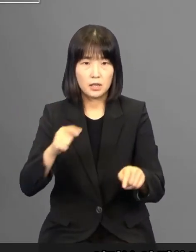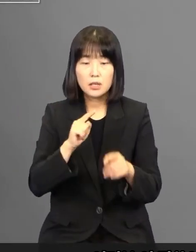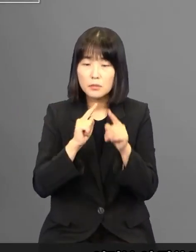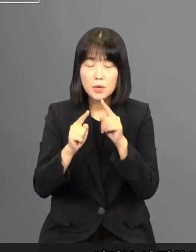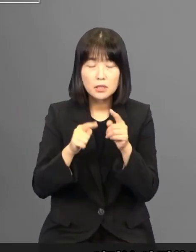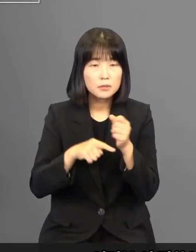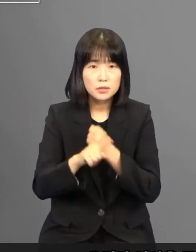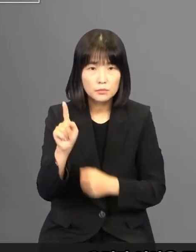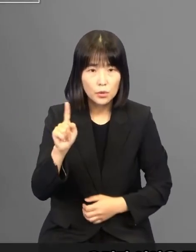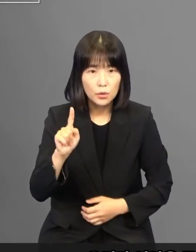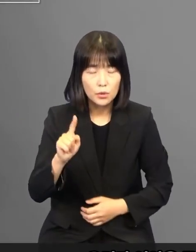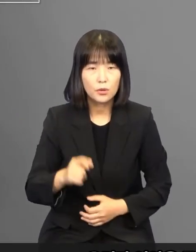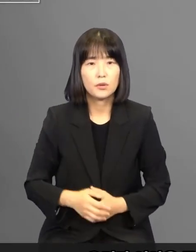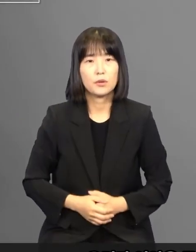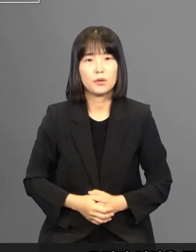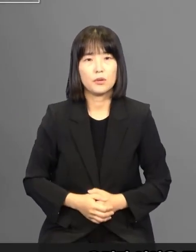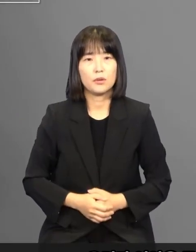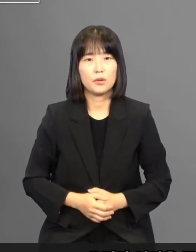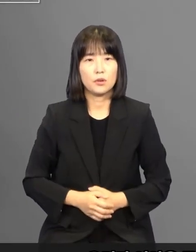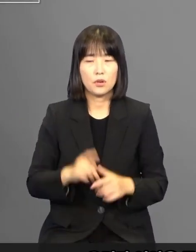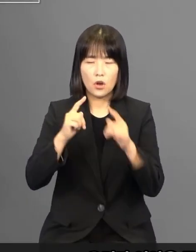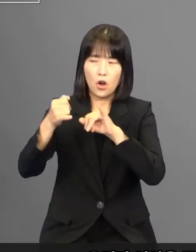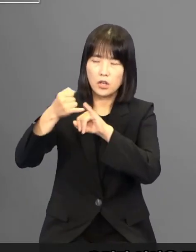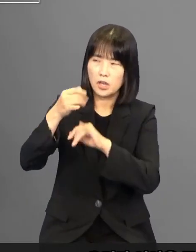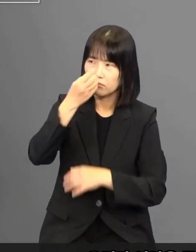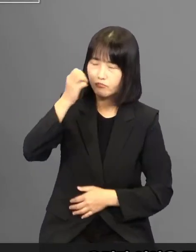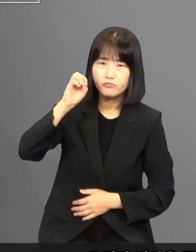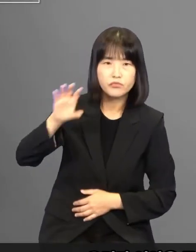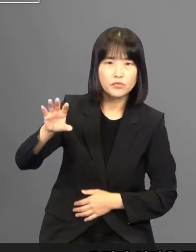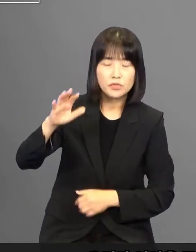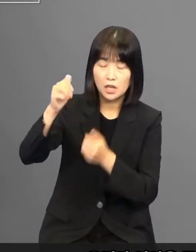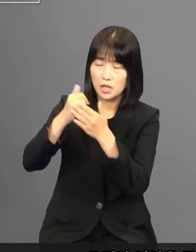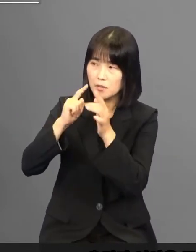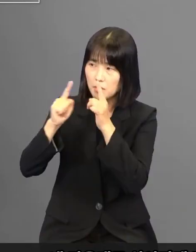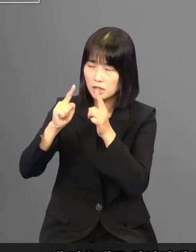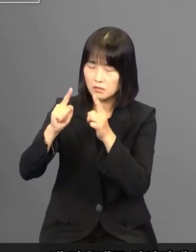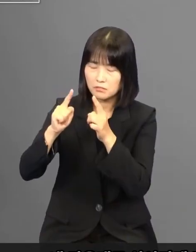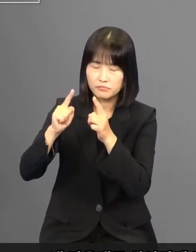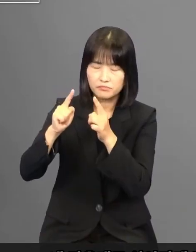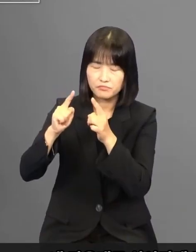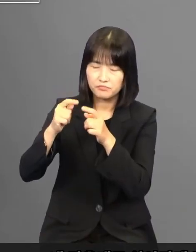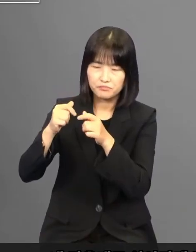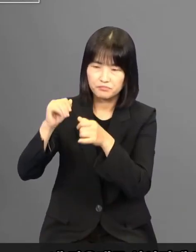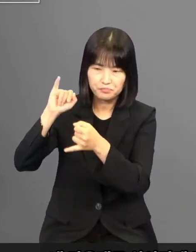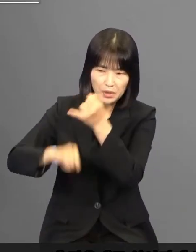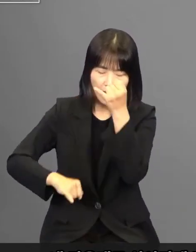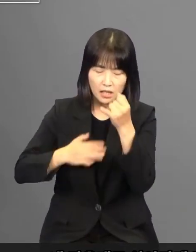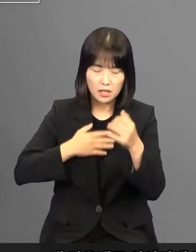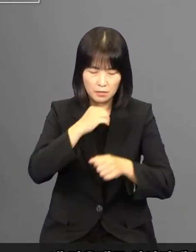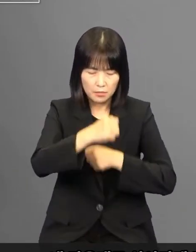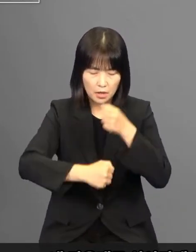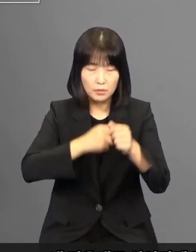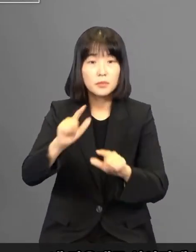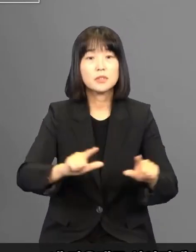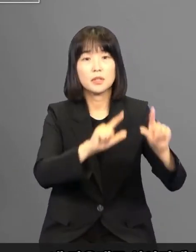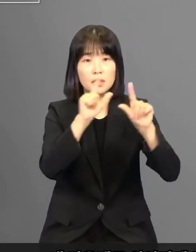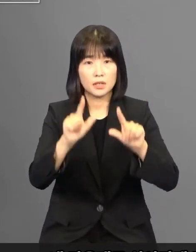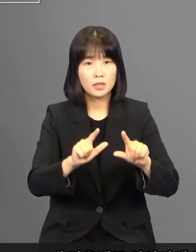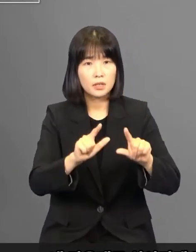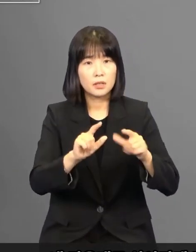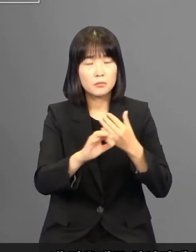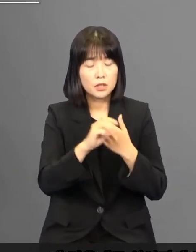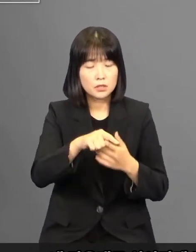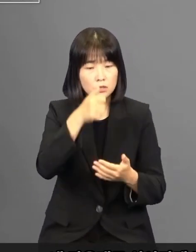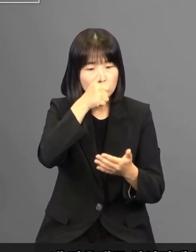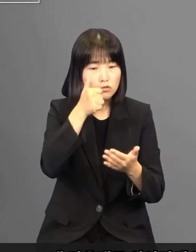무엇이냐? 우리가 언약을 무시하고 하나님 말씀을 깨고 내 마음대로 살아가게 되어지면 그